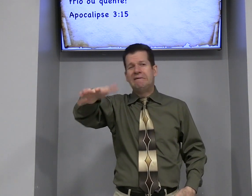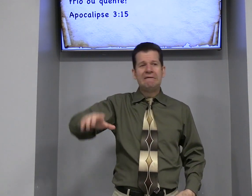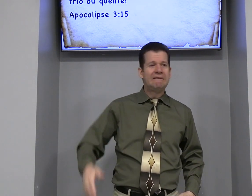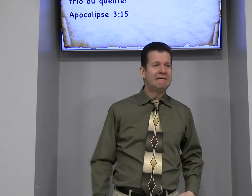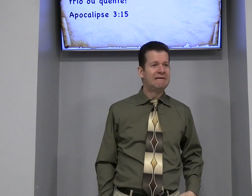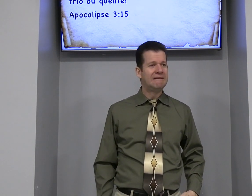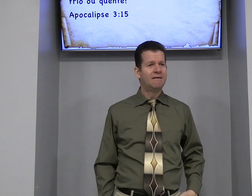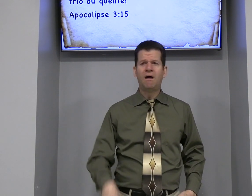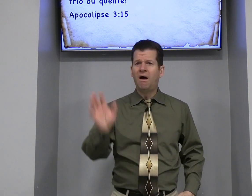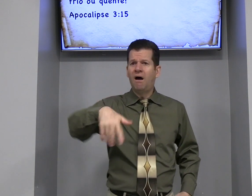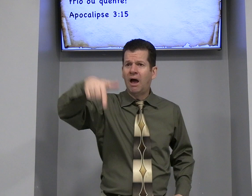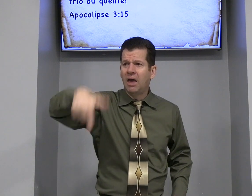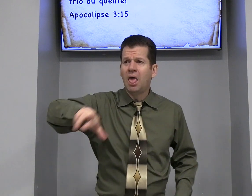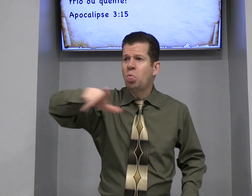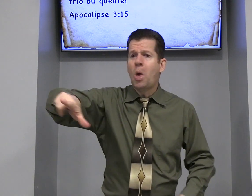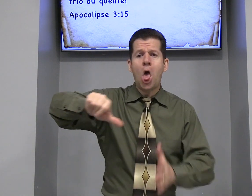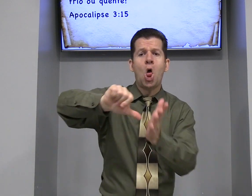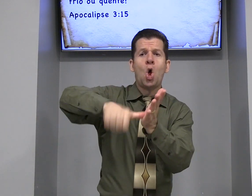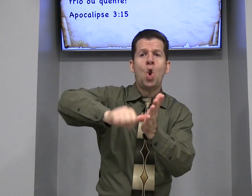mais ou menos. Não era firme.